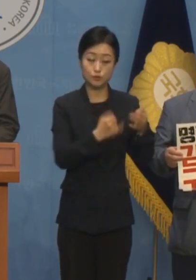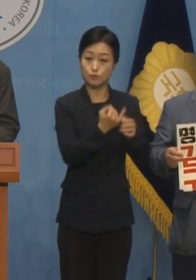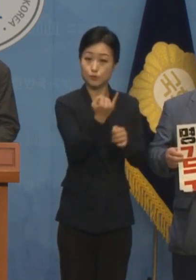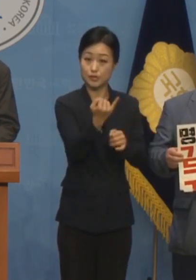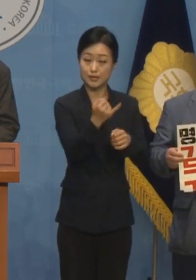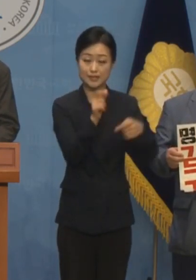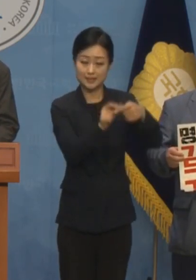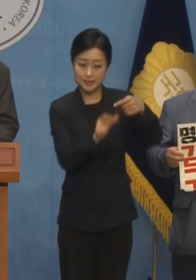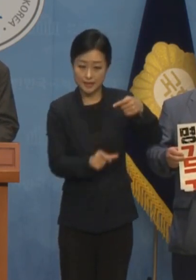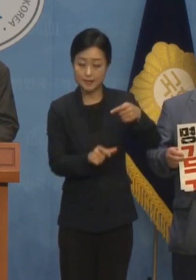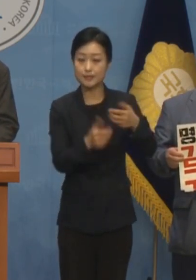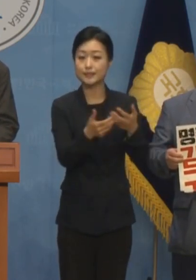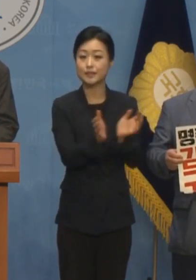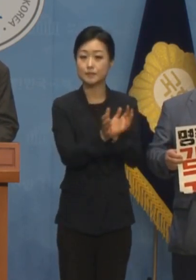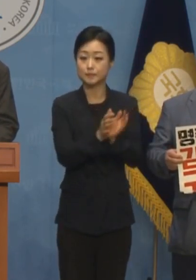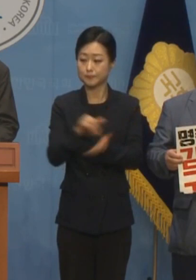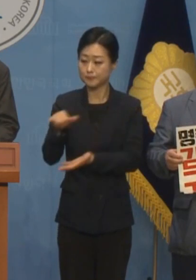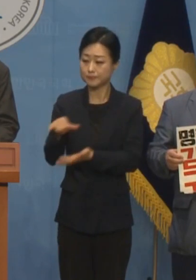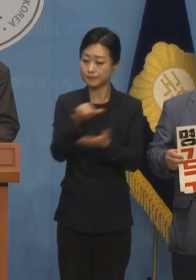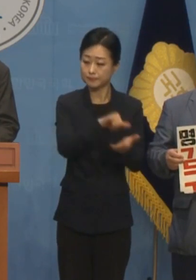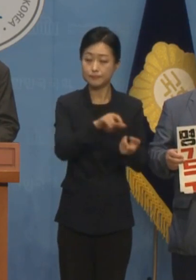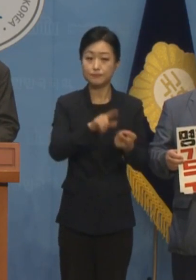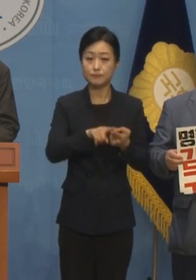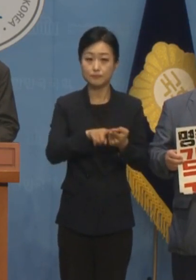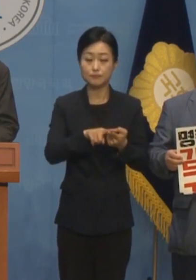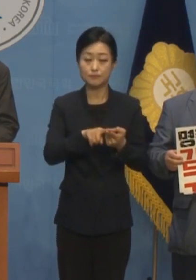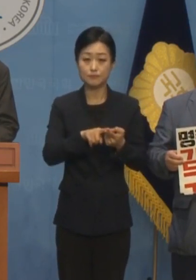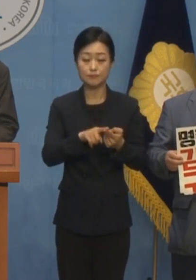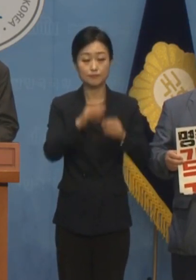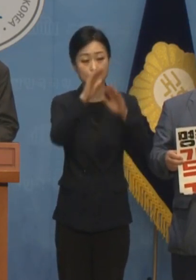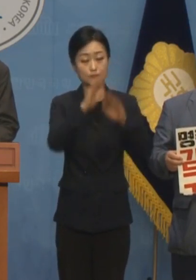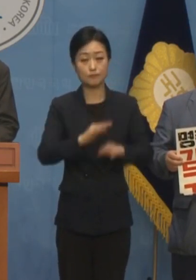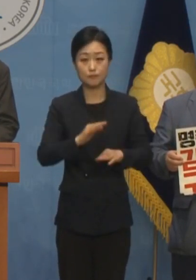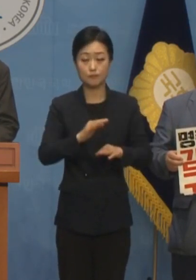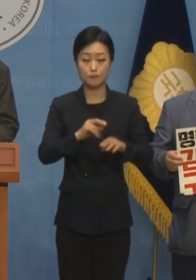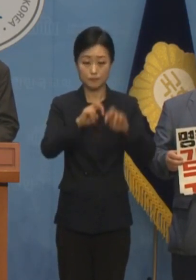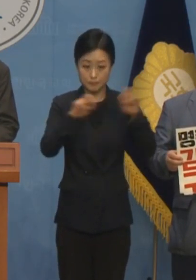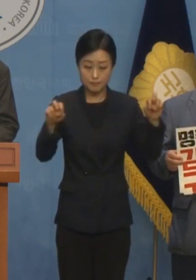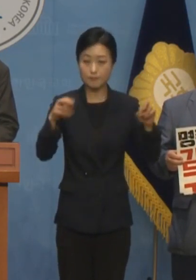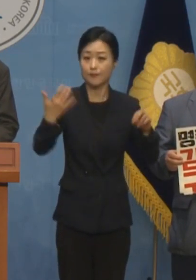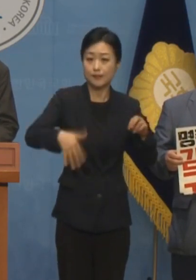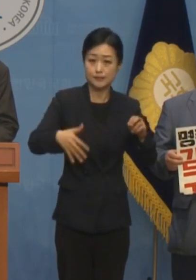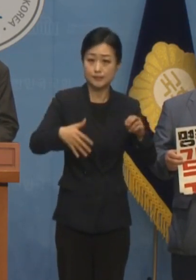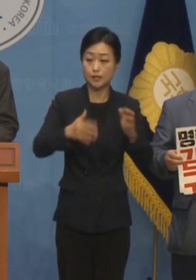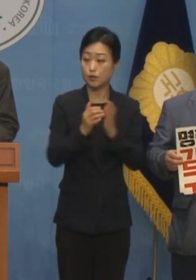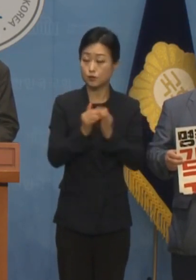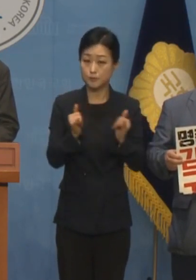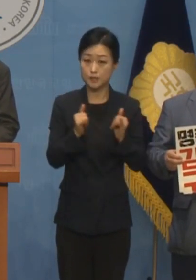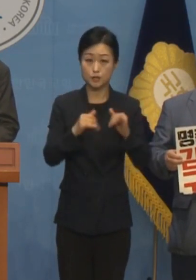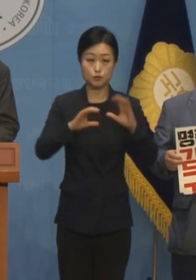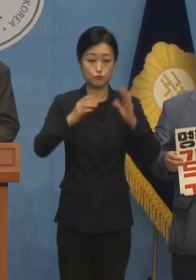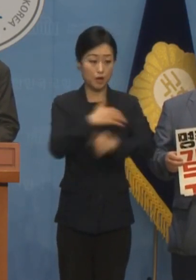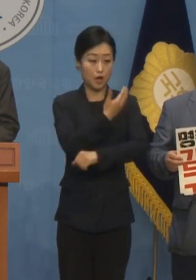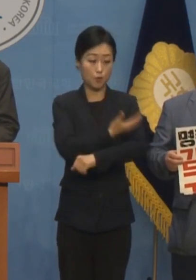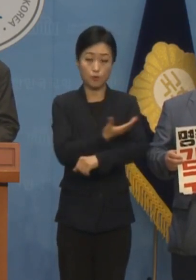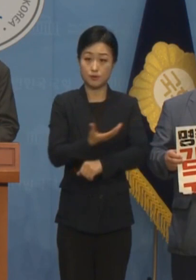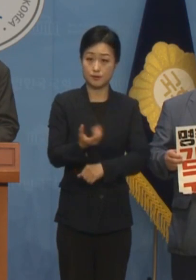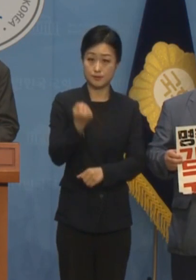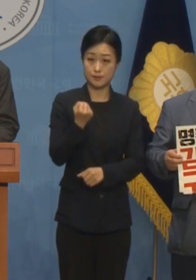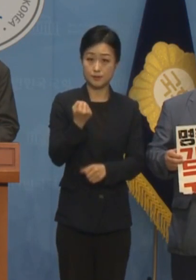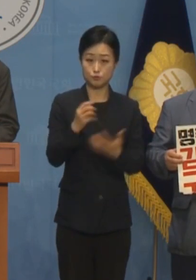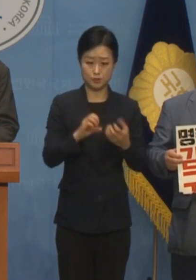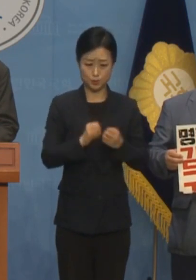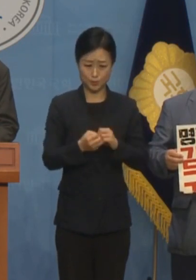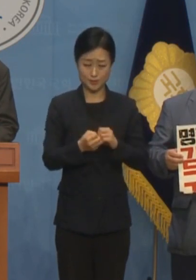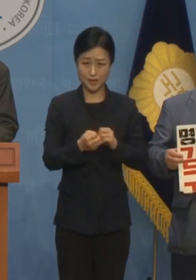댓글팀과 명품백 수수의 실체는 무엇입니까? 우리 국민들은 국가 권력을 국정농단